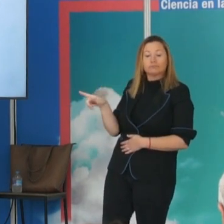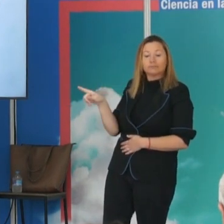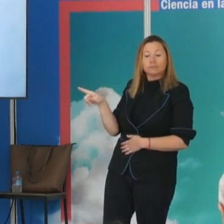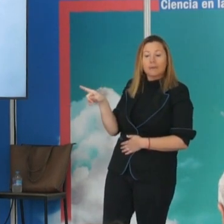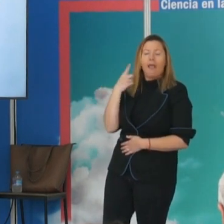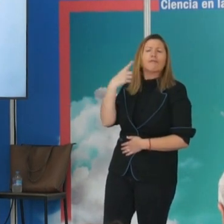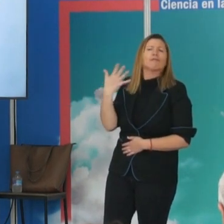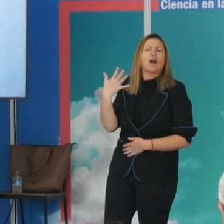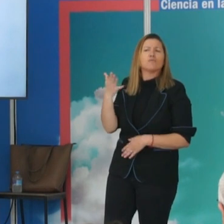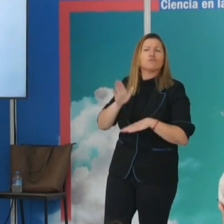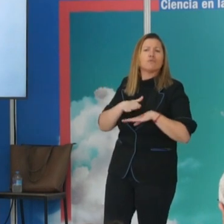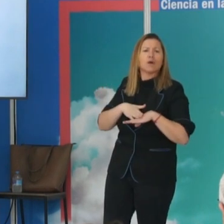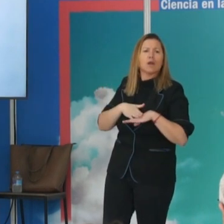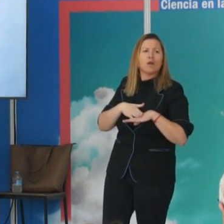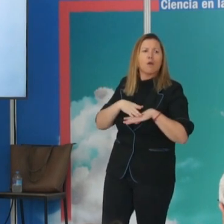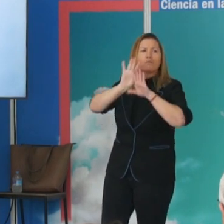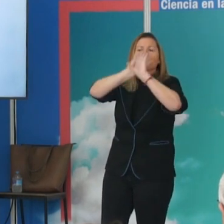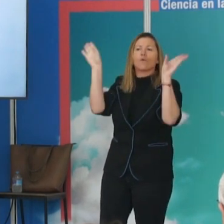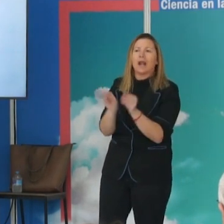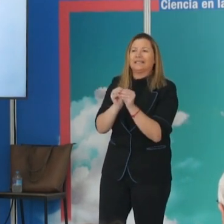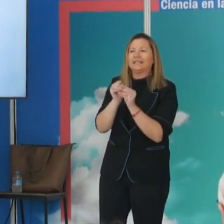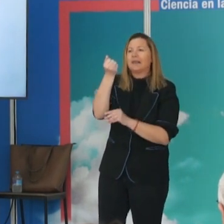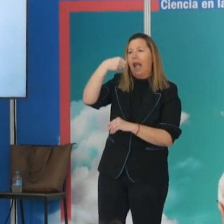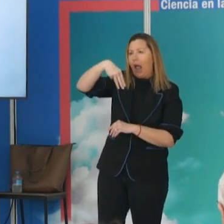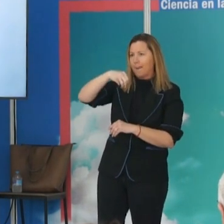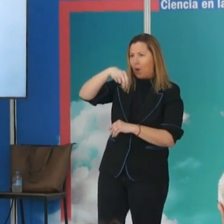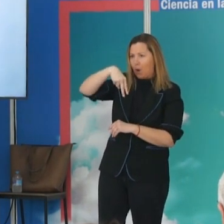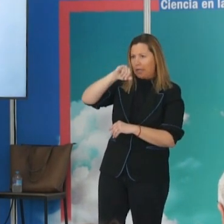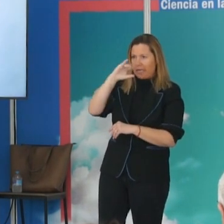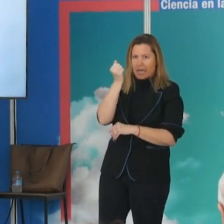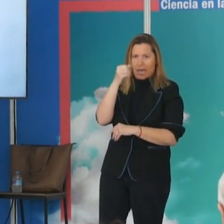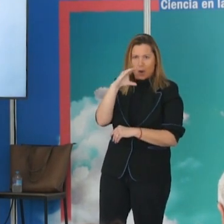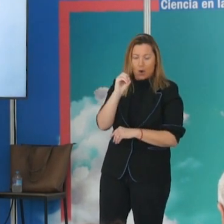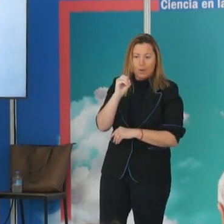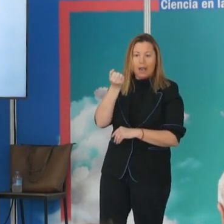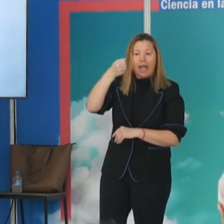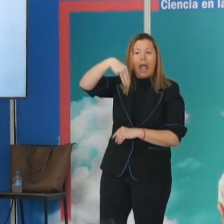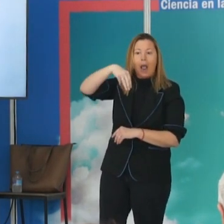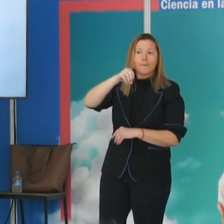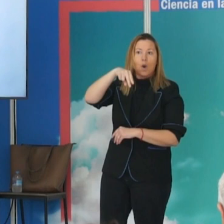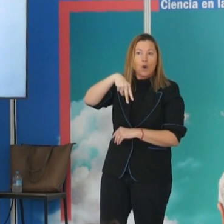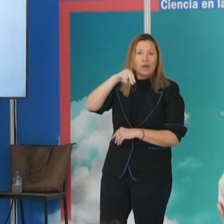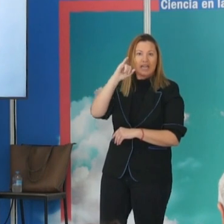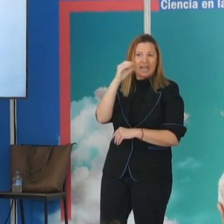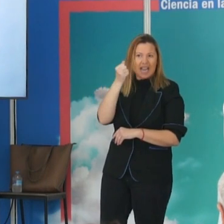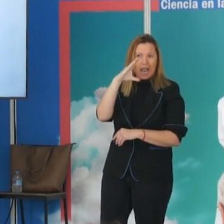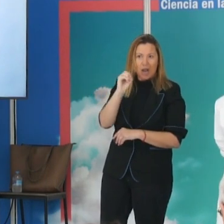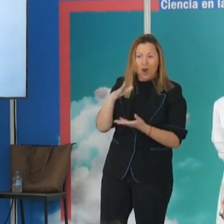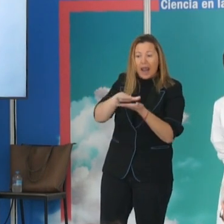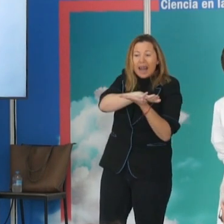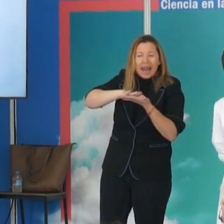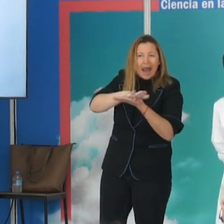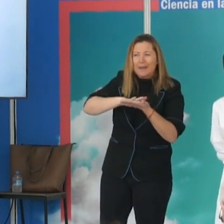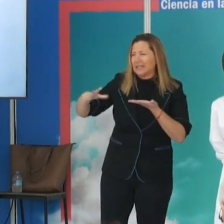es famoso por la síntesis del amoníaco. El amoníaco es la base de todos